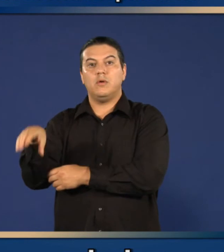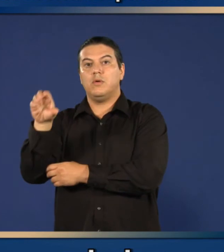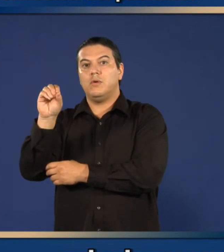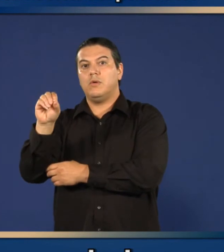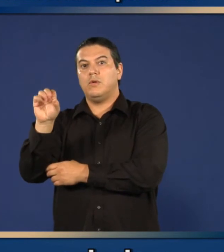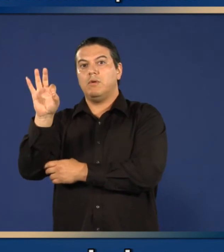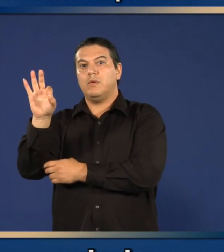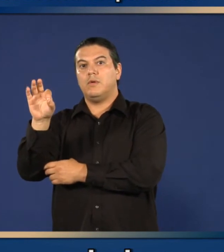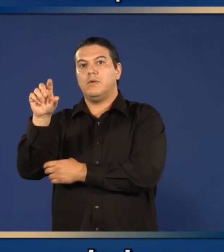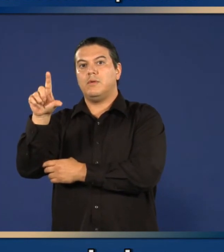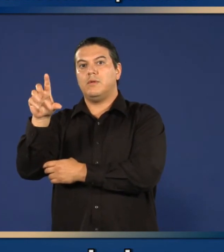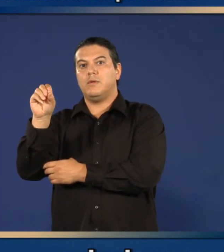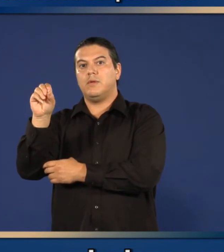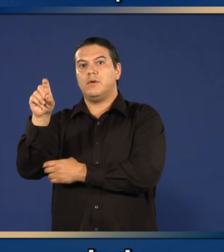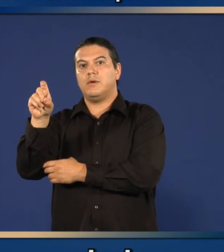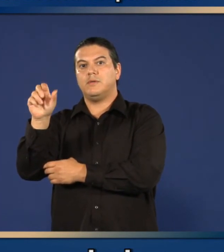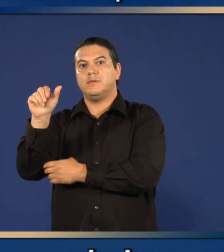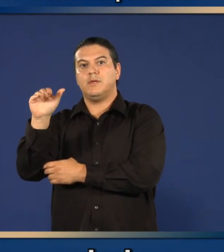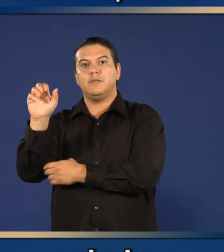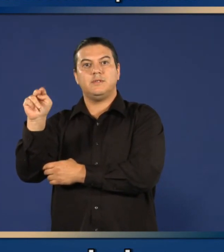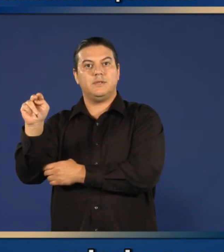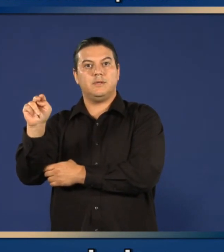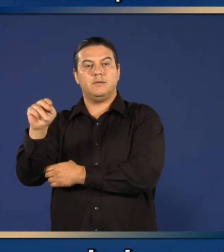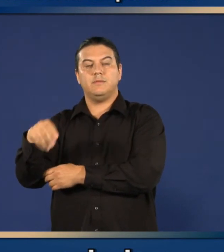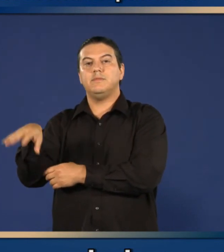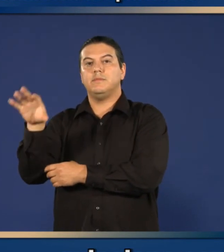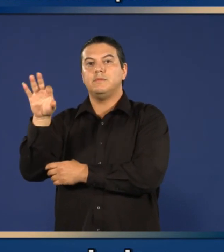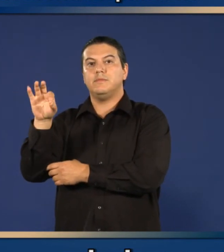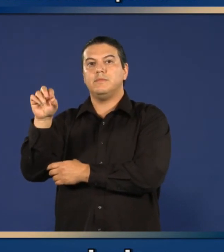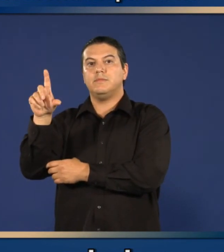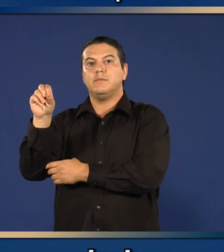ofloxacin a flag sing